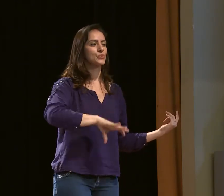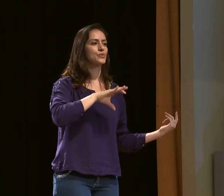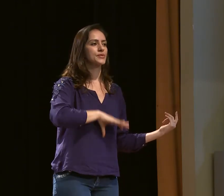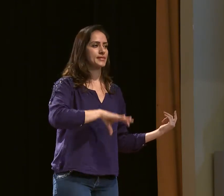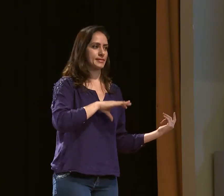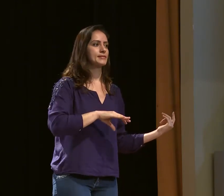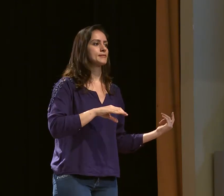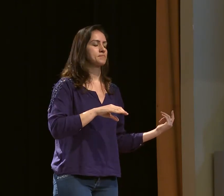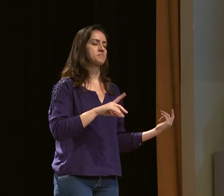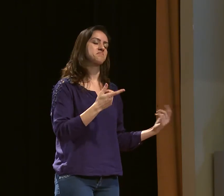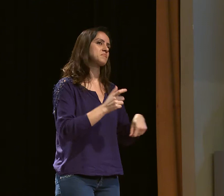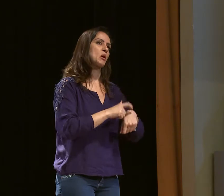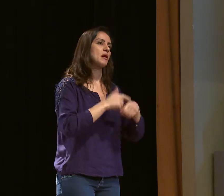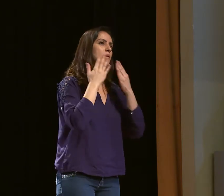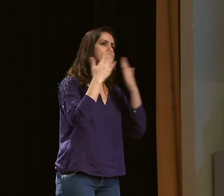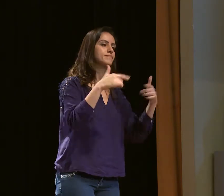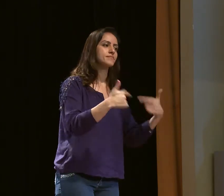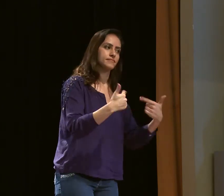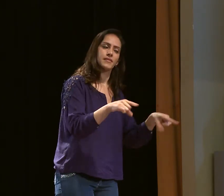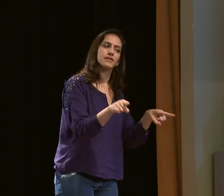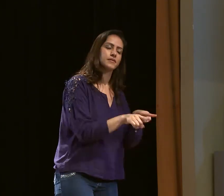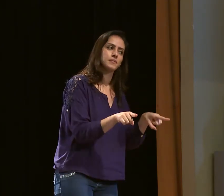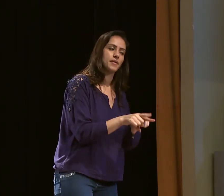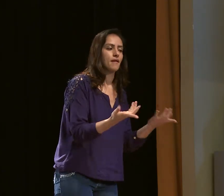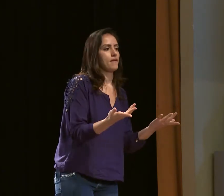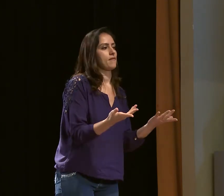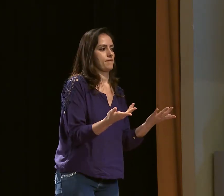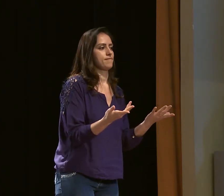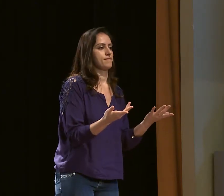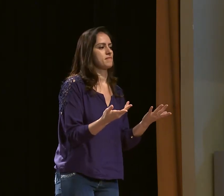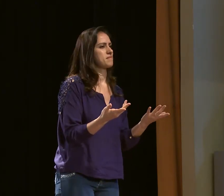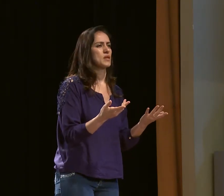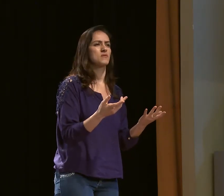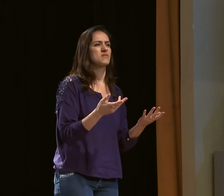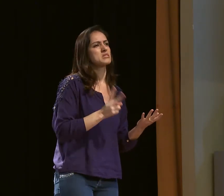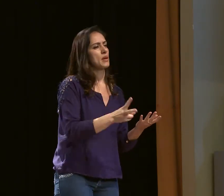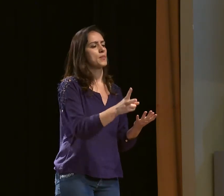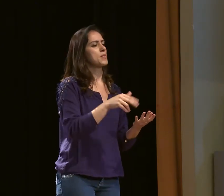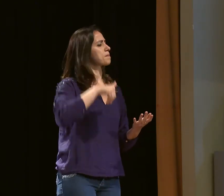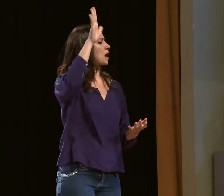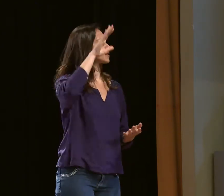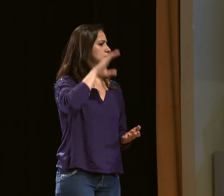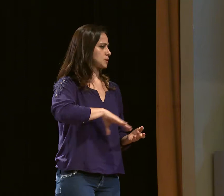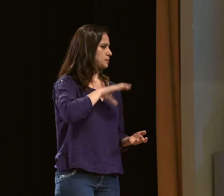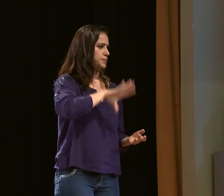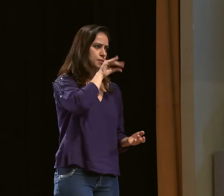o português, né? Na hora assim, da apresentação do trabalho, da mesma forma, sempre eles usam